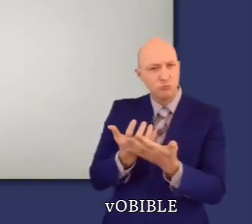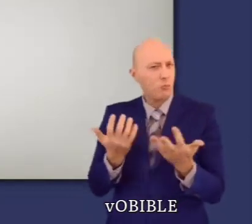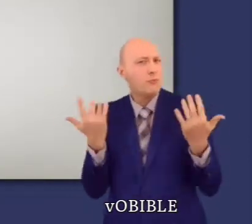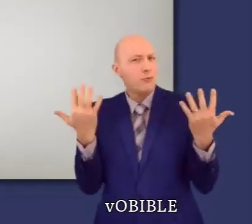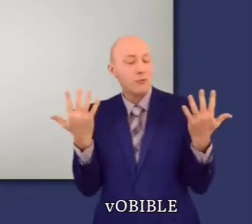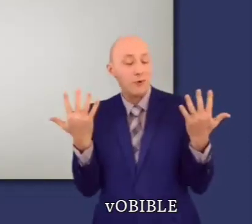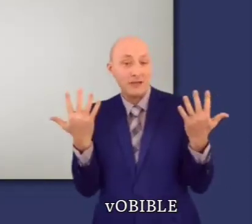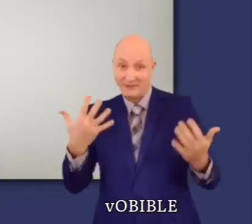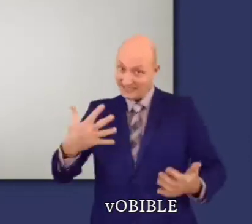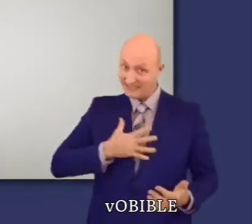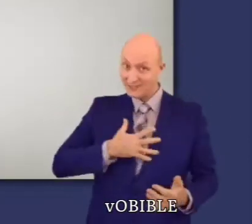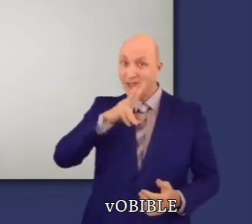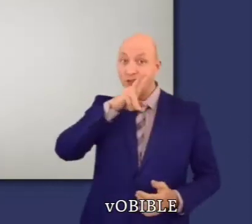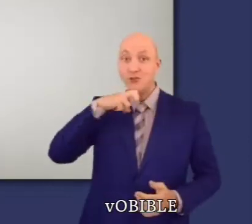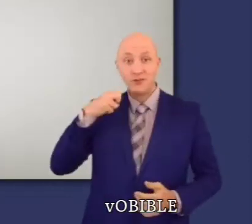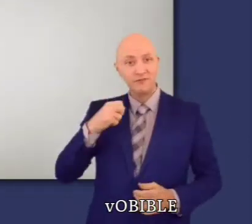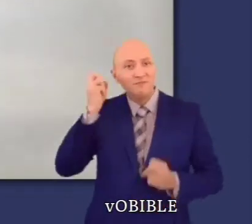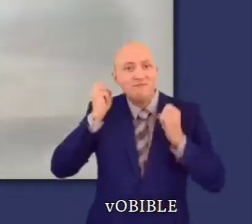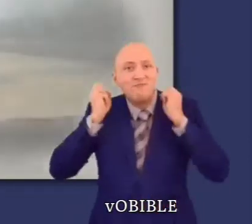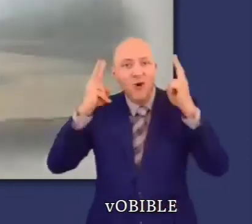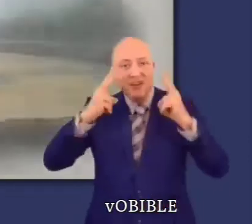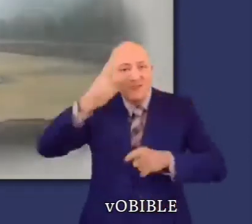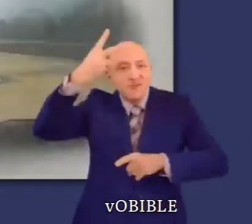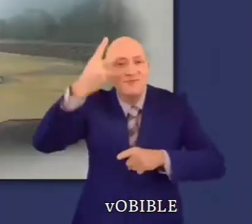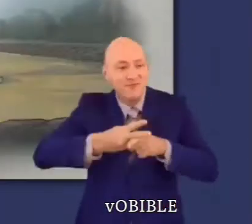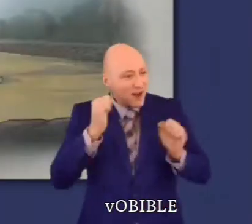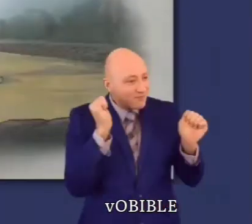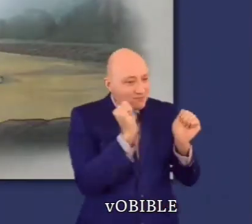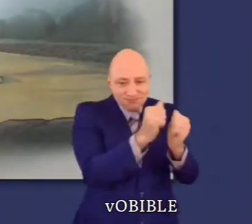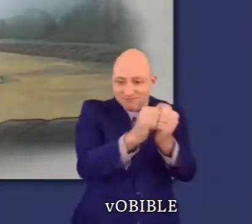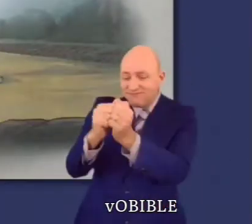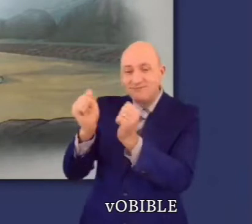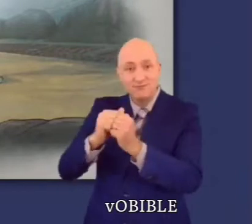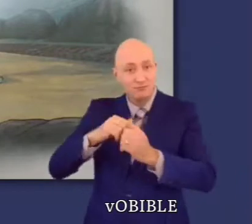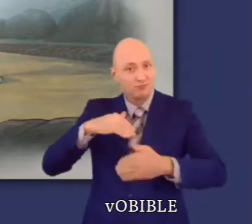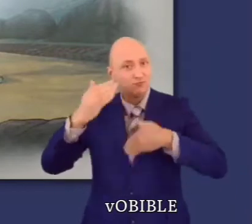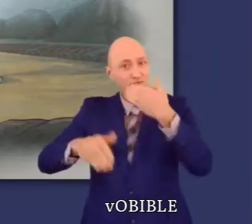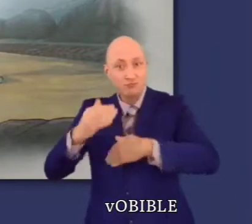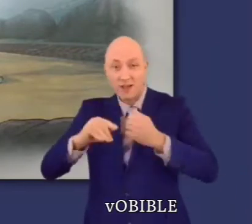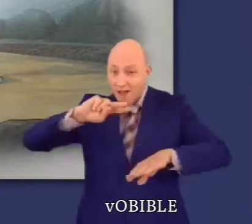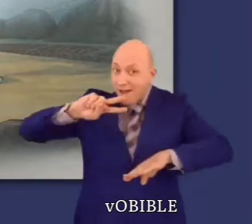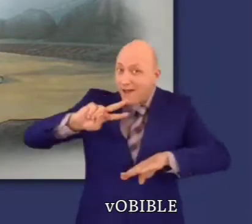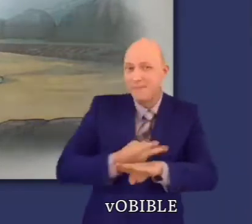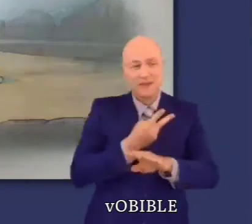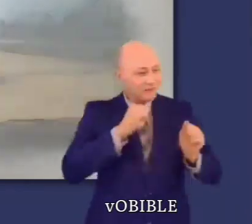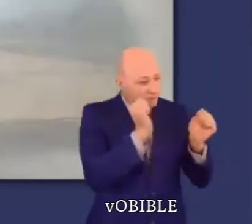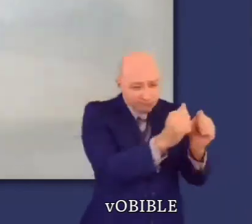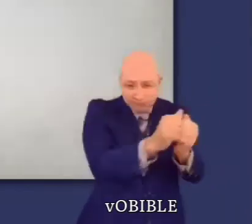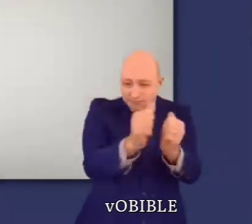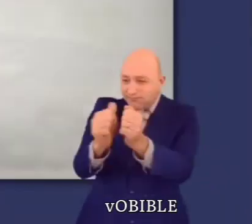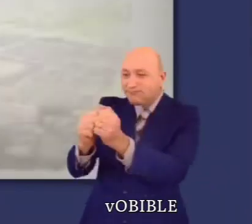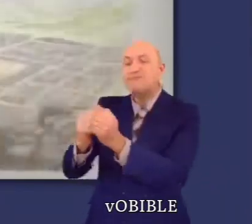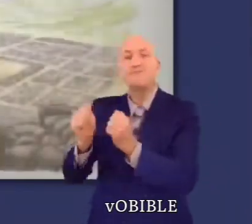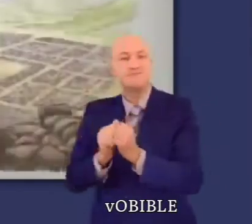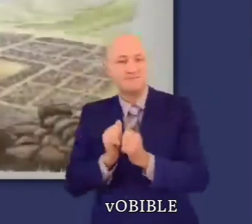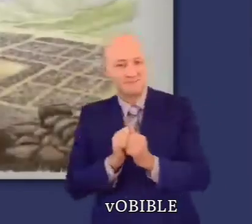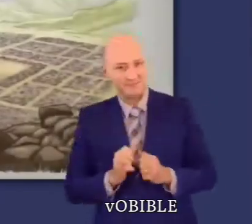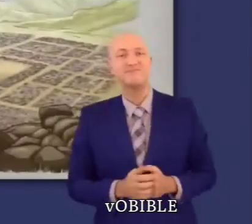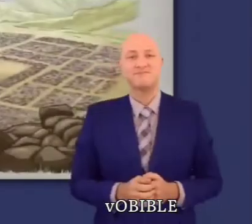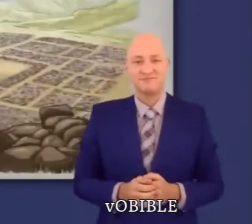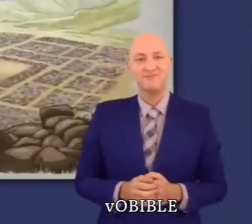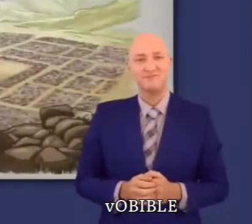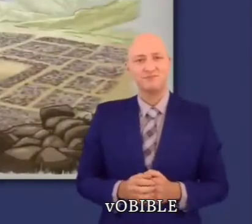Le récit couvre une période de 38 ans et 9 mois, de 1512 à 1473 avant notre ère, année où s'est achevée